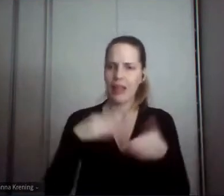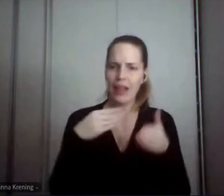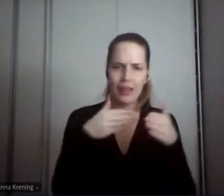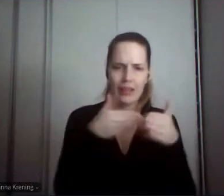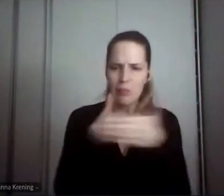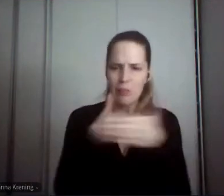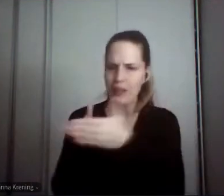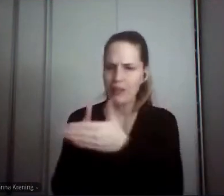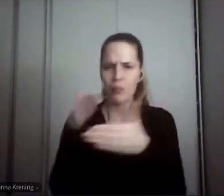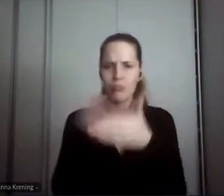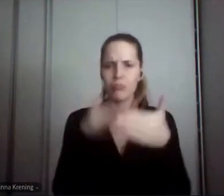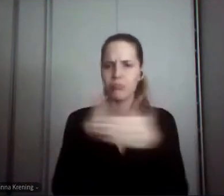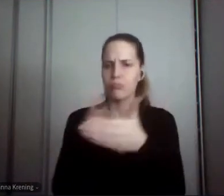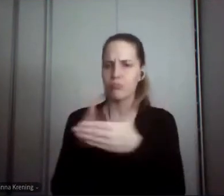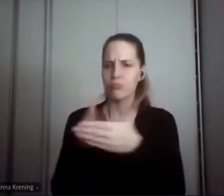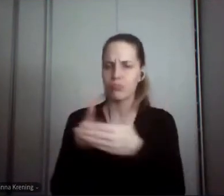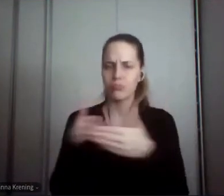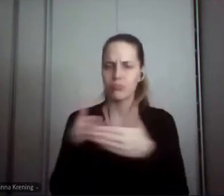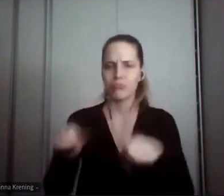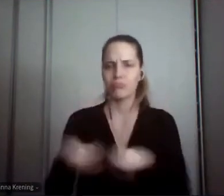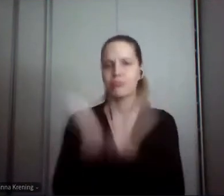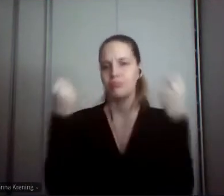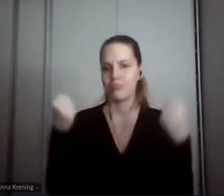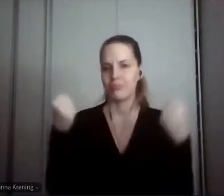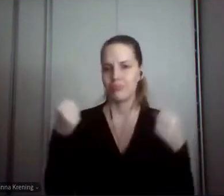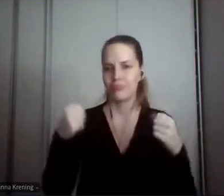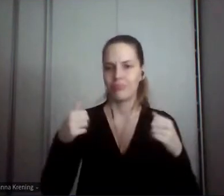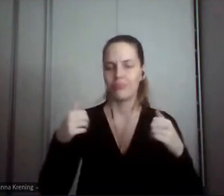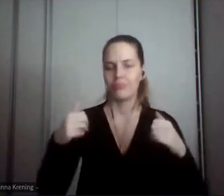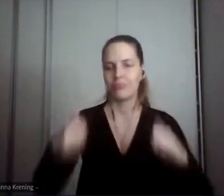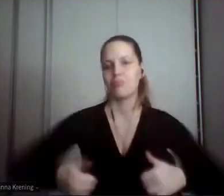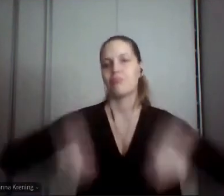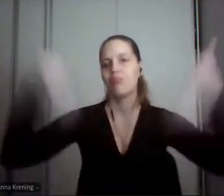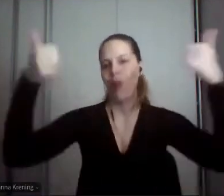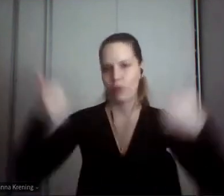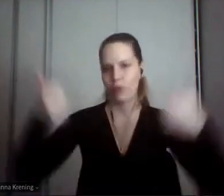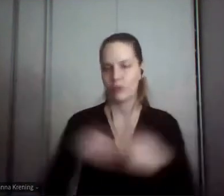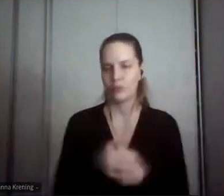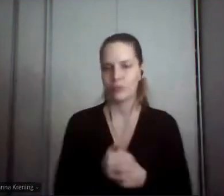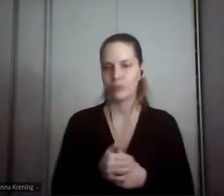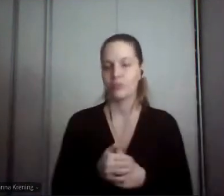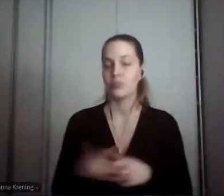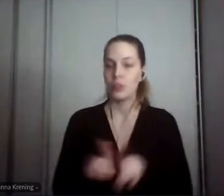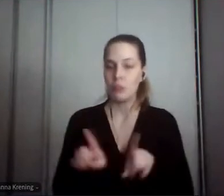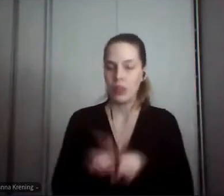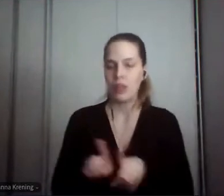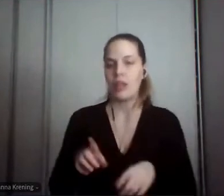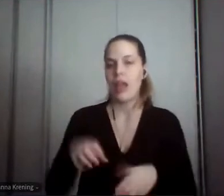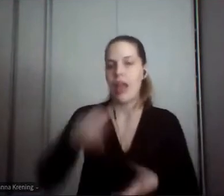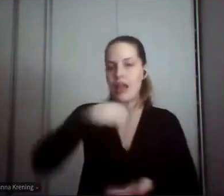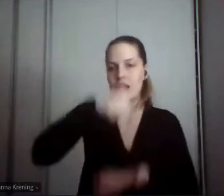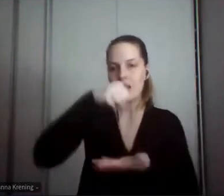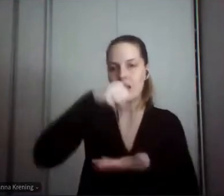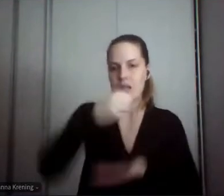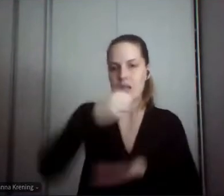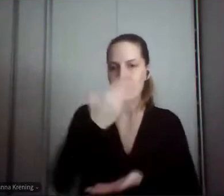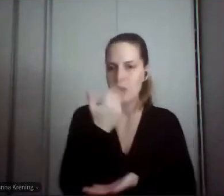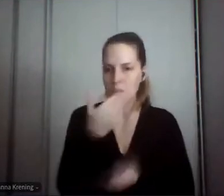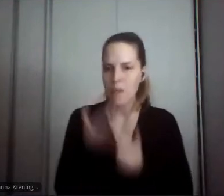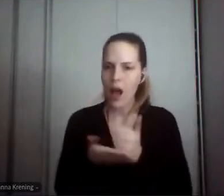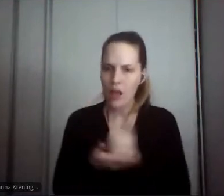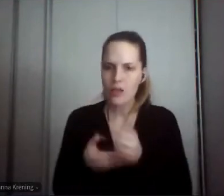gente pôde auxiliar algumas pessoas, né, e tem agasalhos, enfim, os equipamentos estão